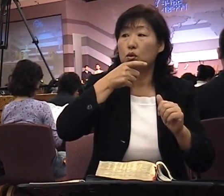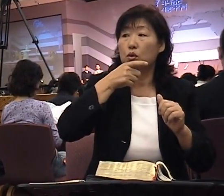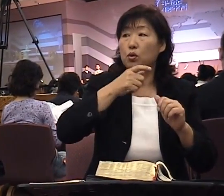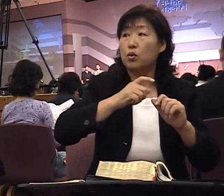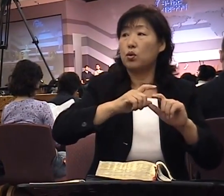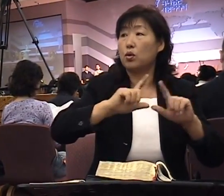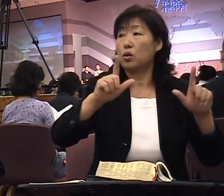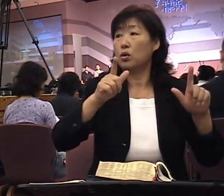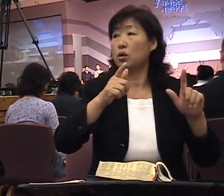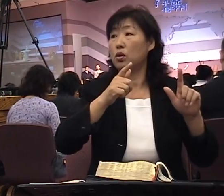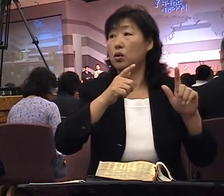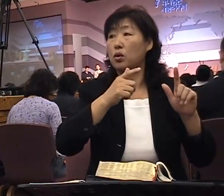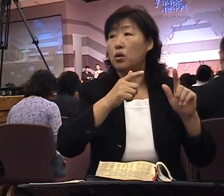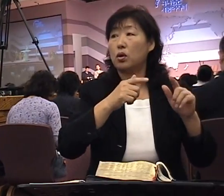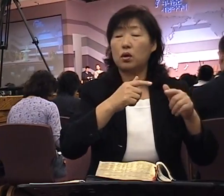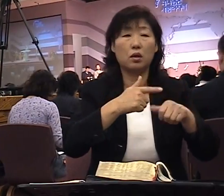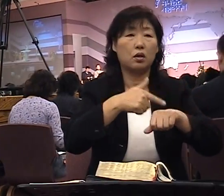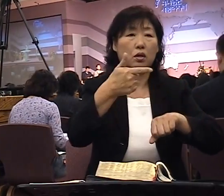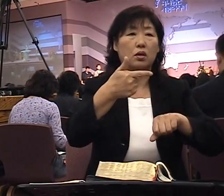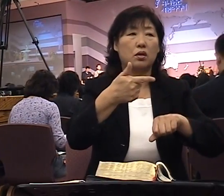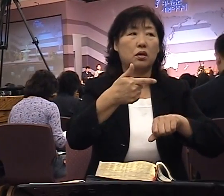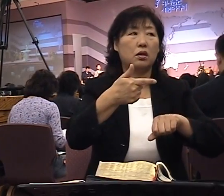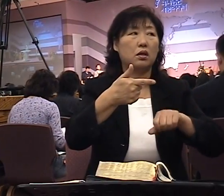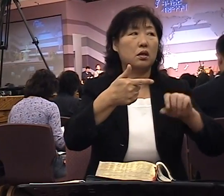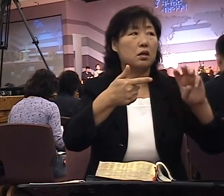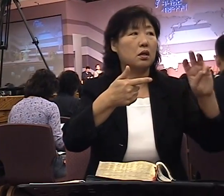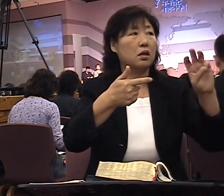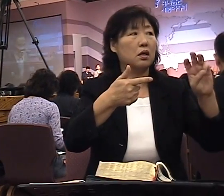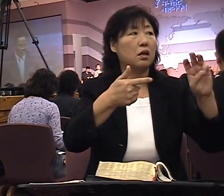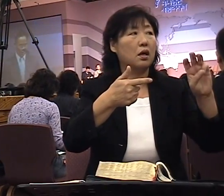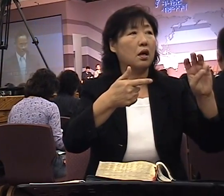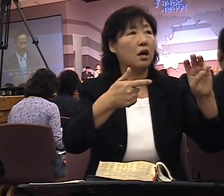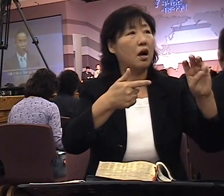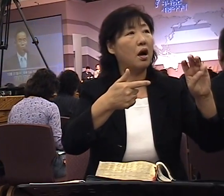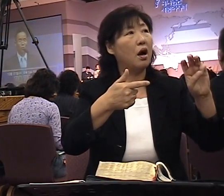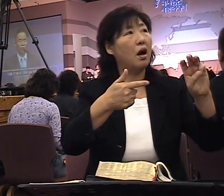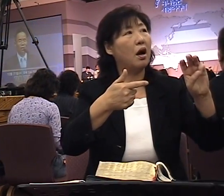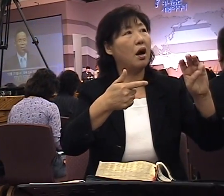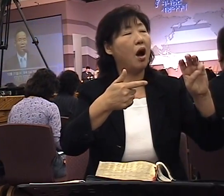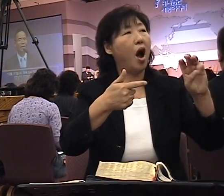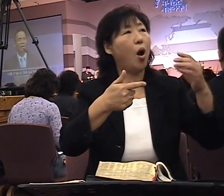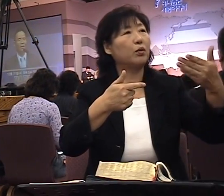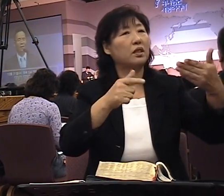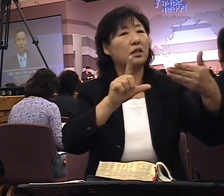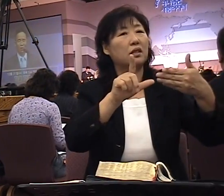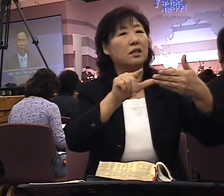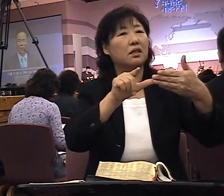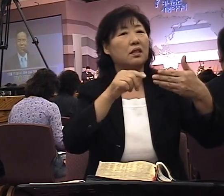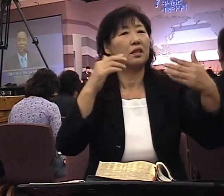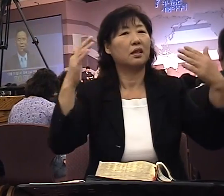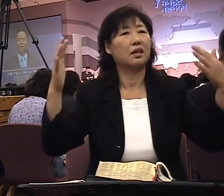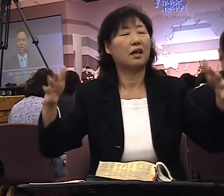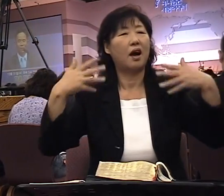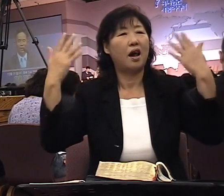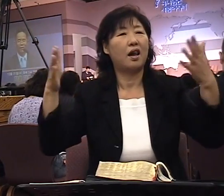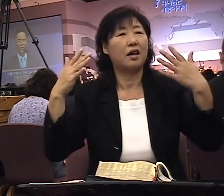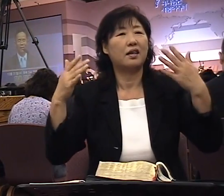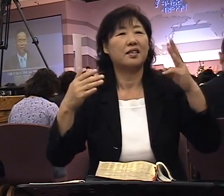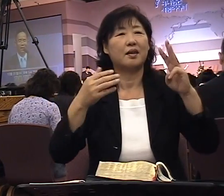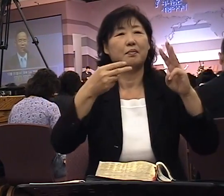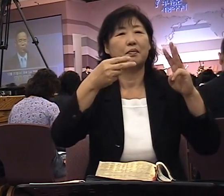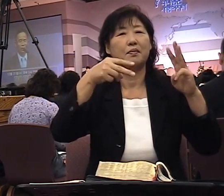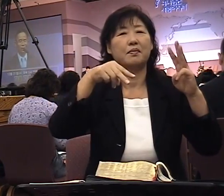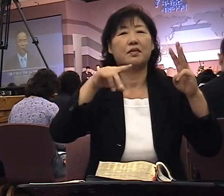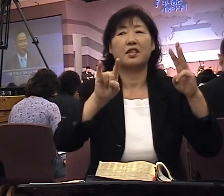중요한 저녁입니다. 6시 반부터 9시까지 온 교회에서 가을 가족 축제가 열립니다. 3세대가